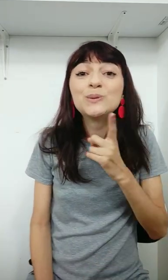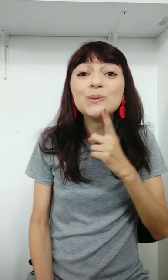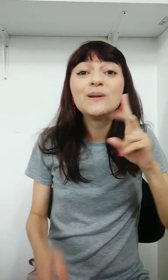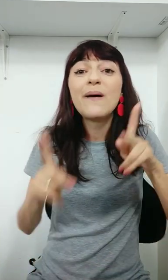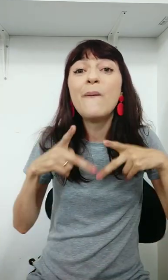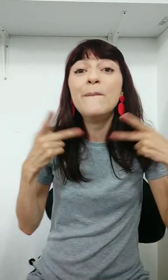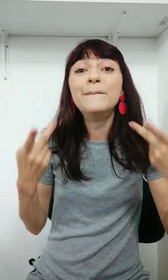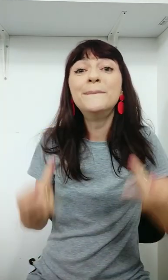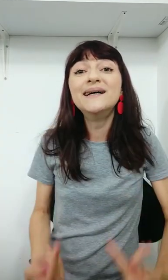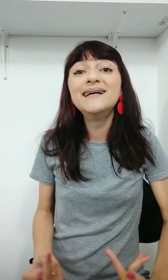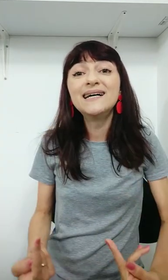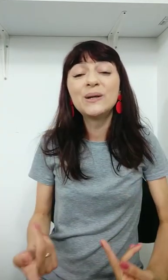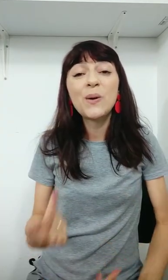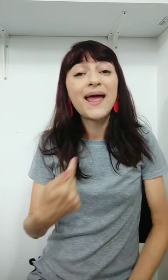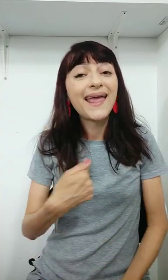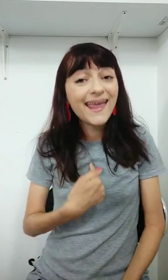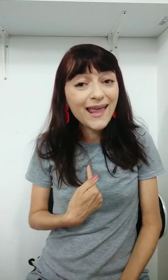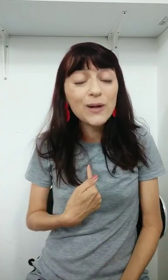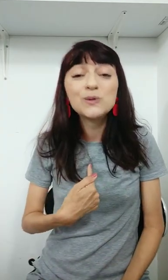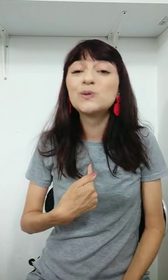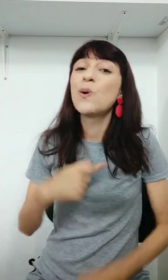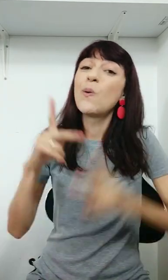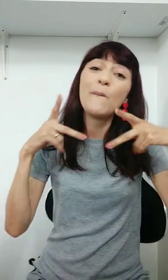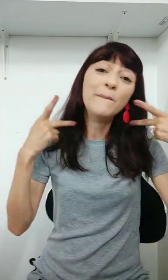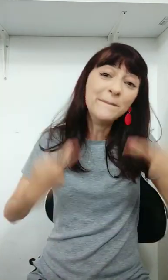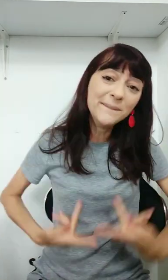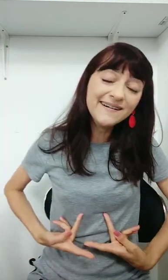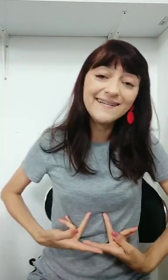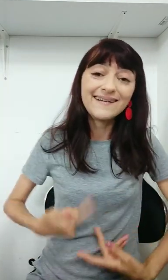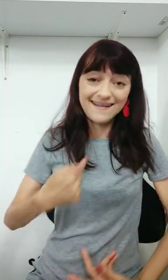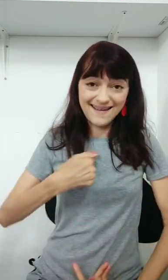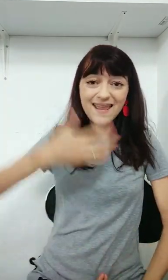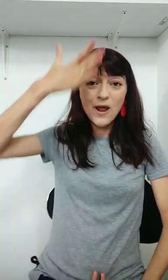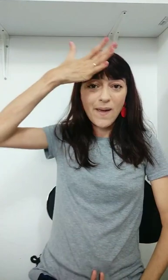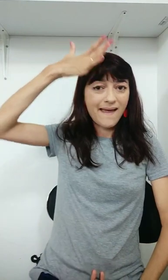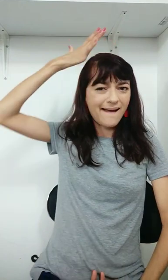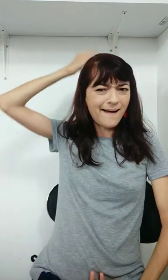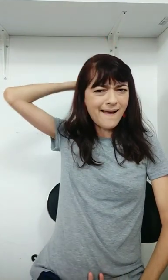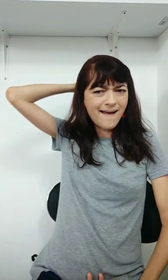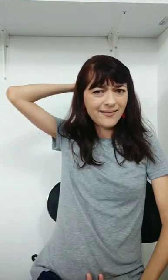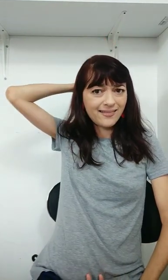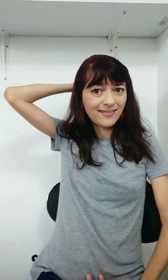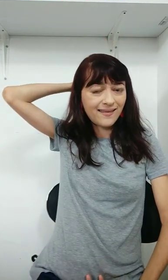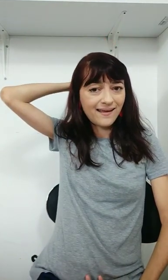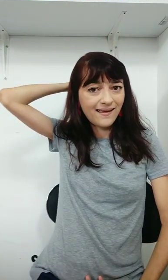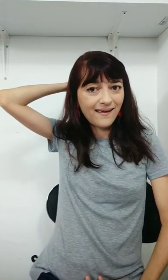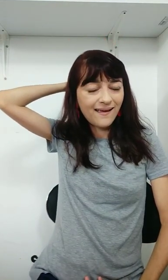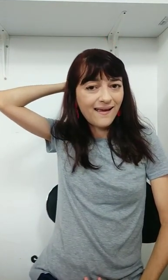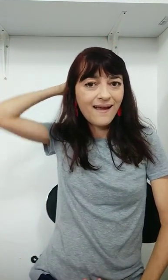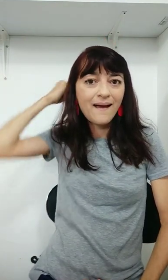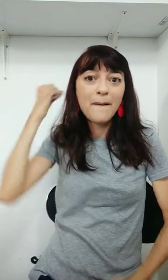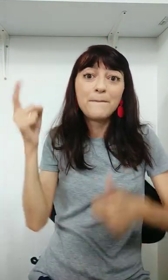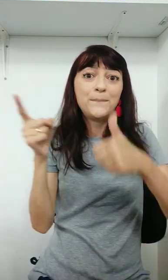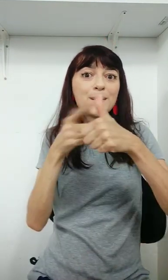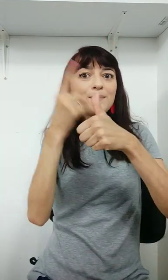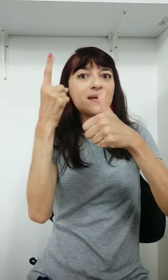o tempo todo, tá bom? Nós somos seres humanos iguais a todos, né? Eu, Renata, sou humana, sou de carne e